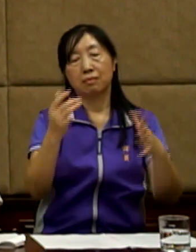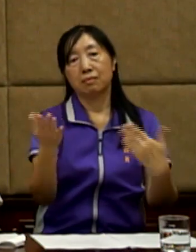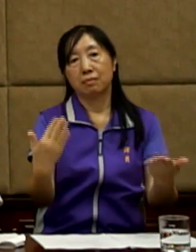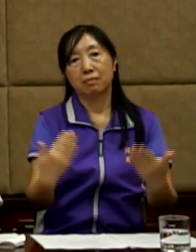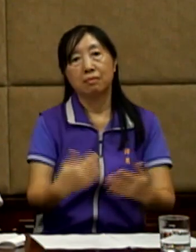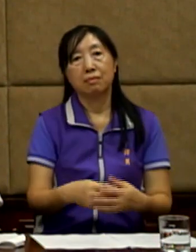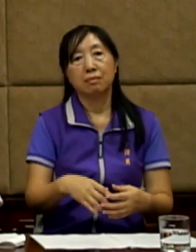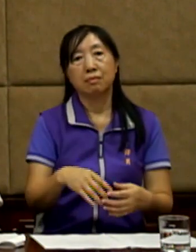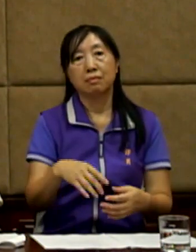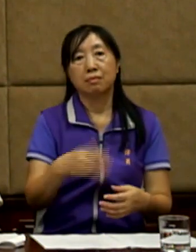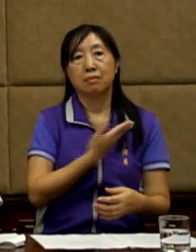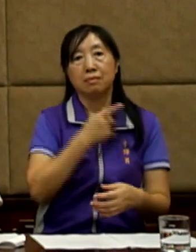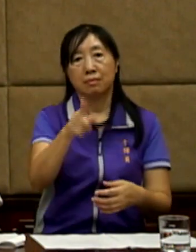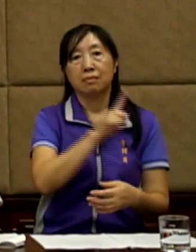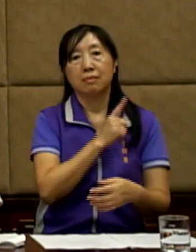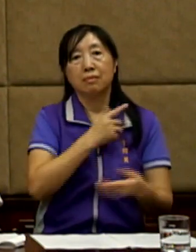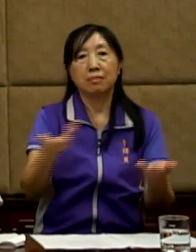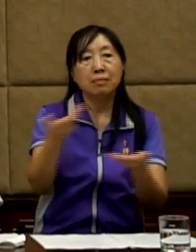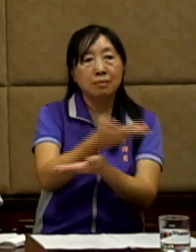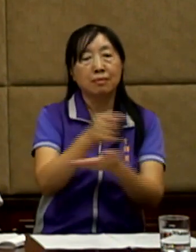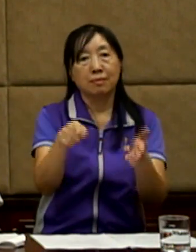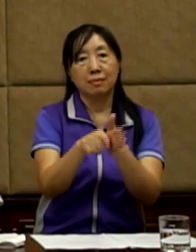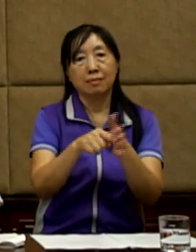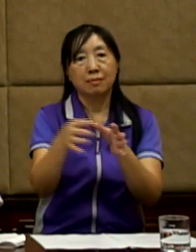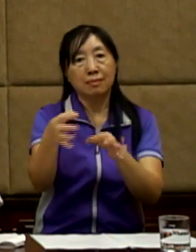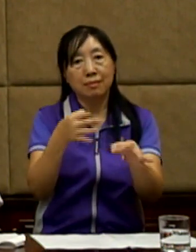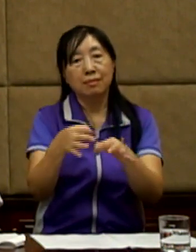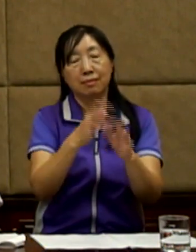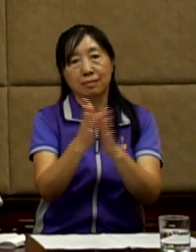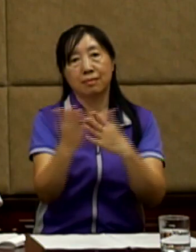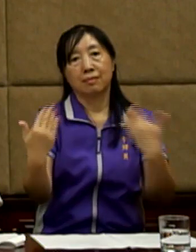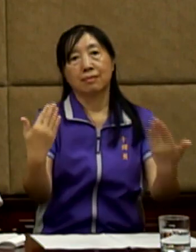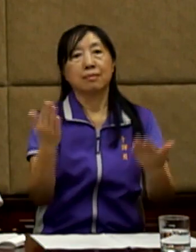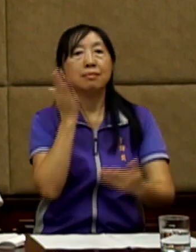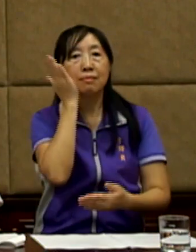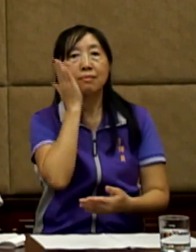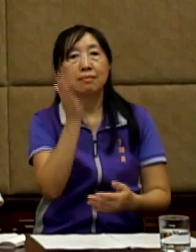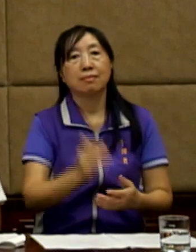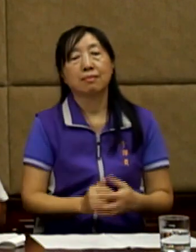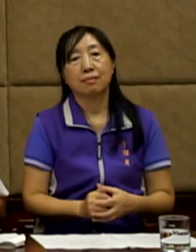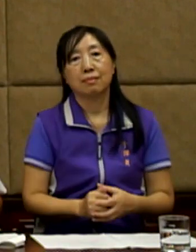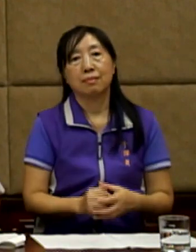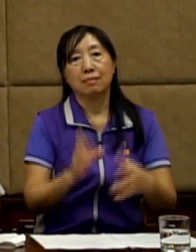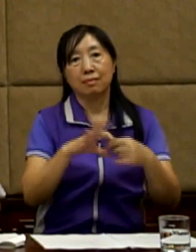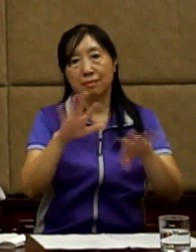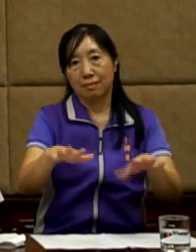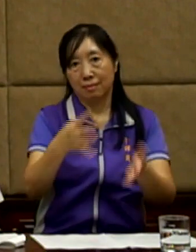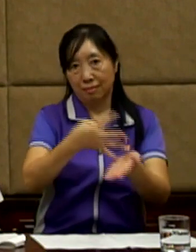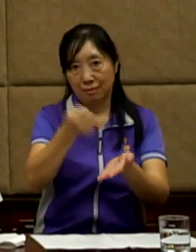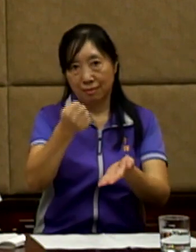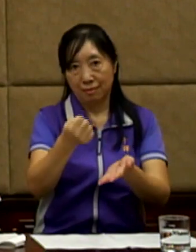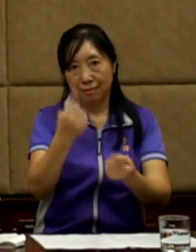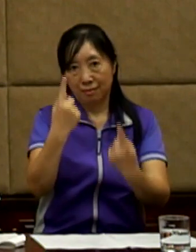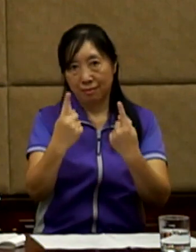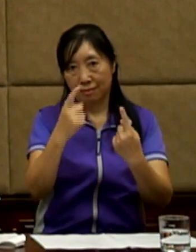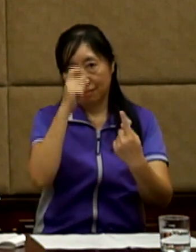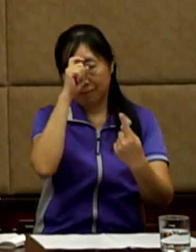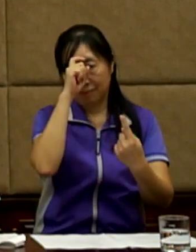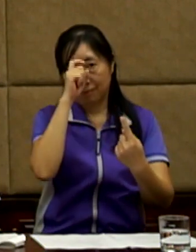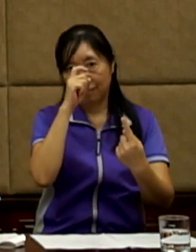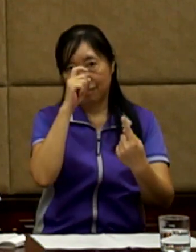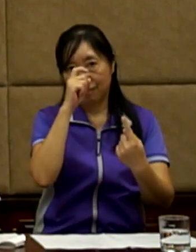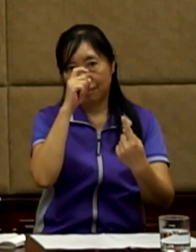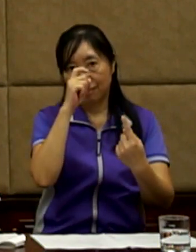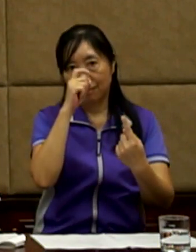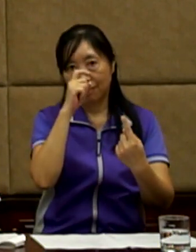彼此的交易能够更顺畅。所以我想大概几个的那个这次我们比较希望给